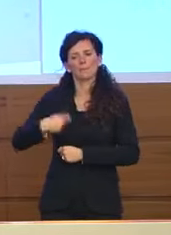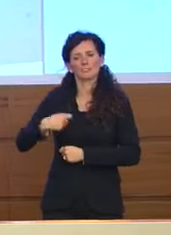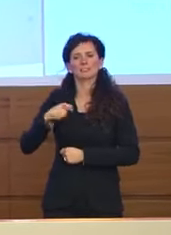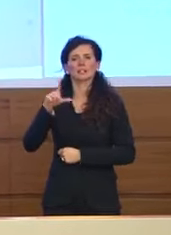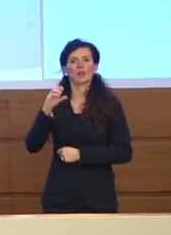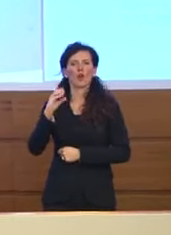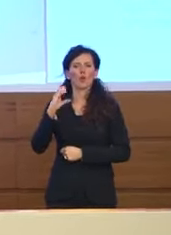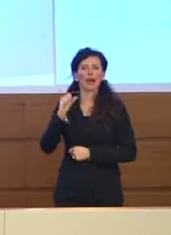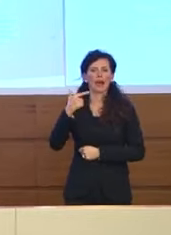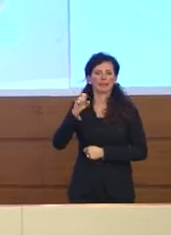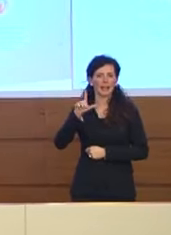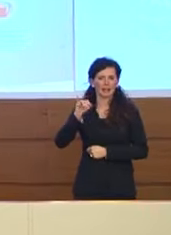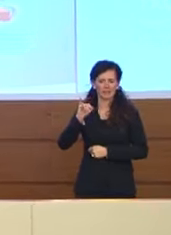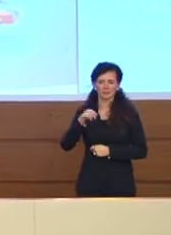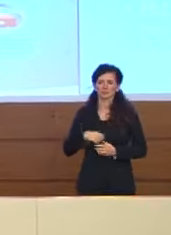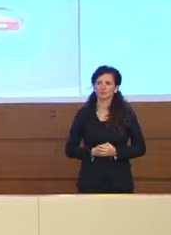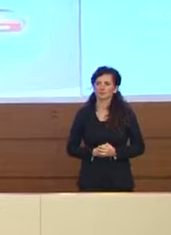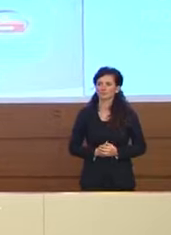locatelli